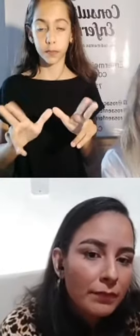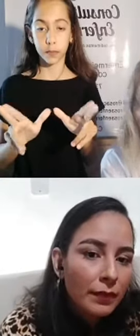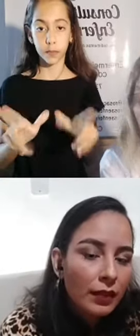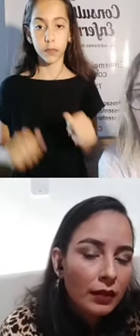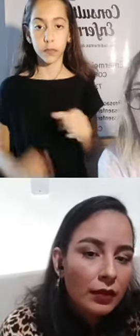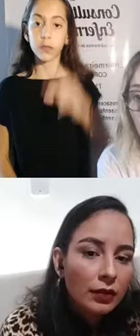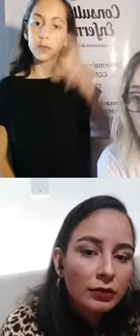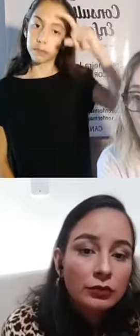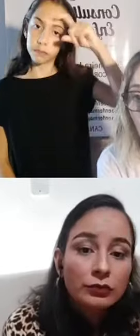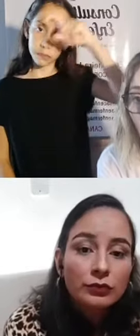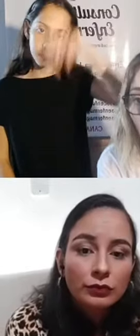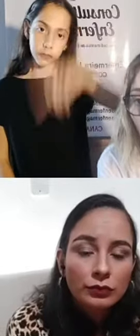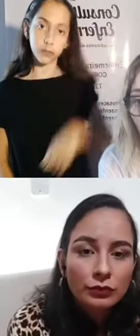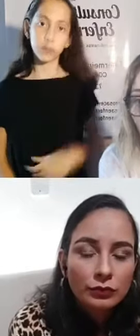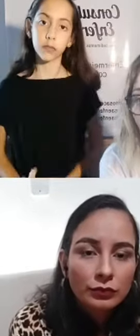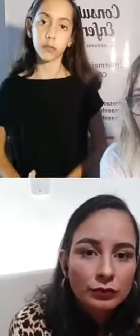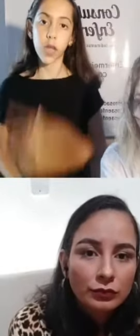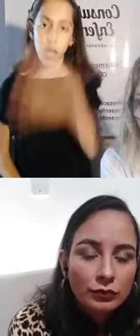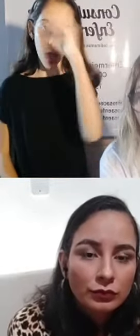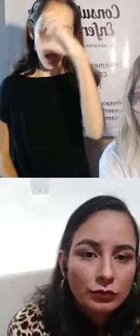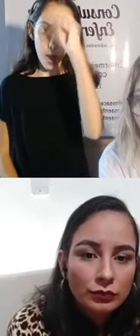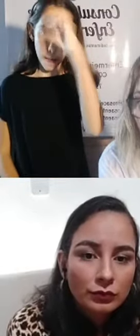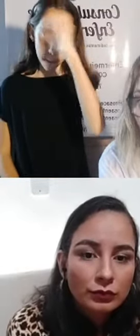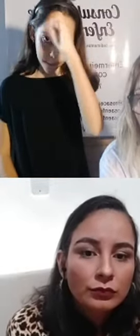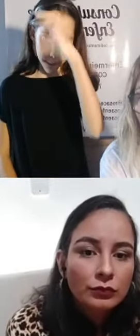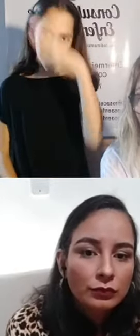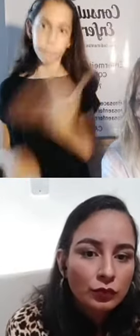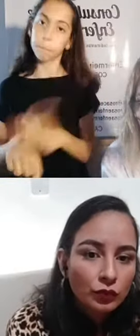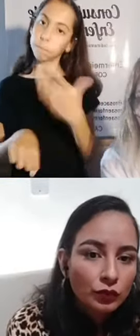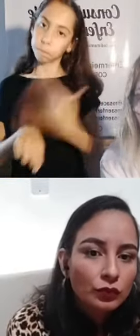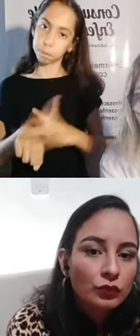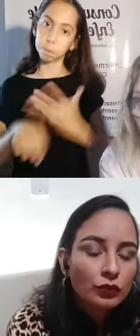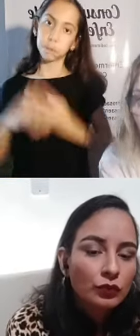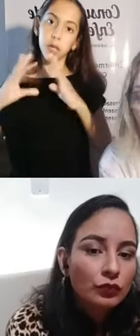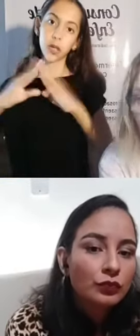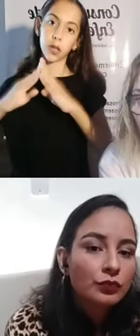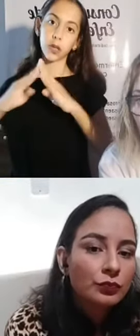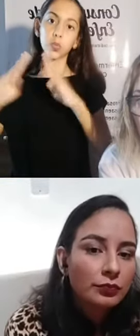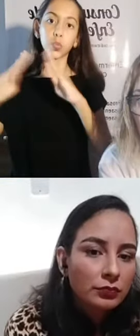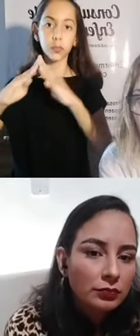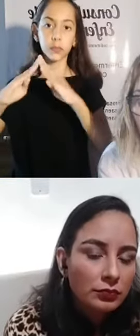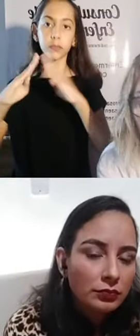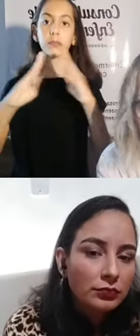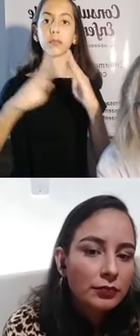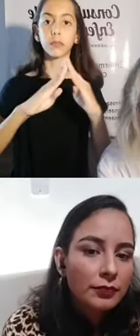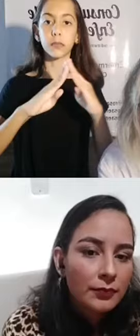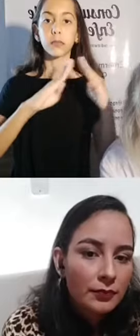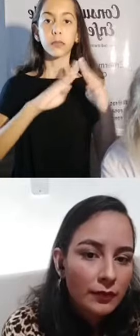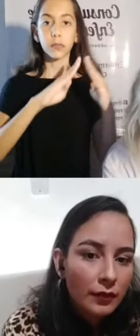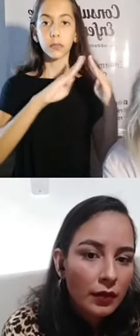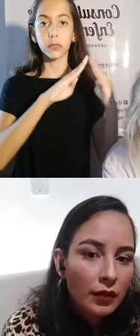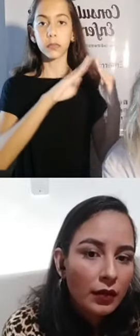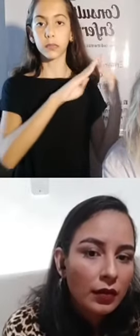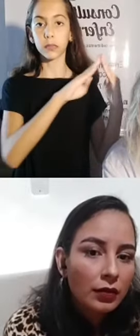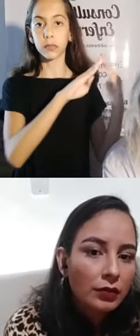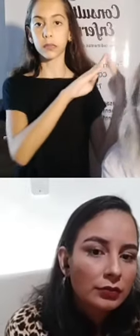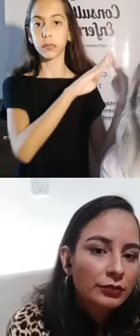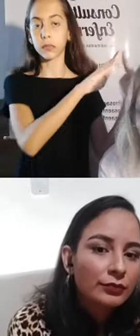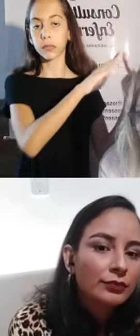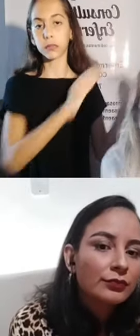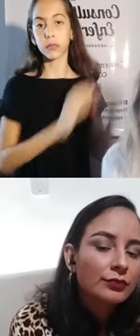o ensino à distância se tornou uma necessidade, né? Uma solução para os nossos problemas. Você acha que a gente